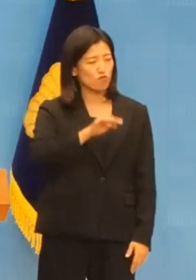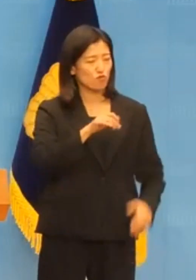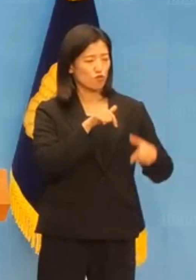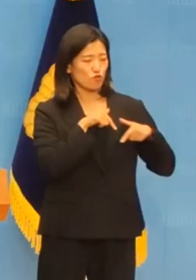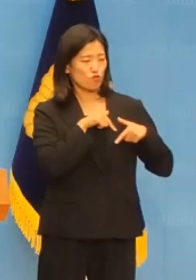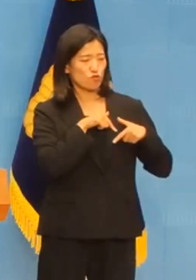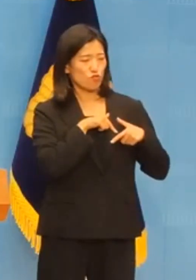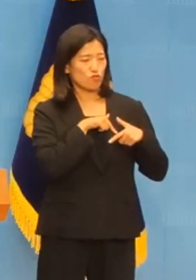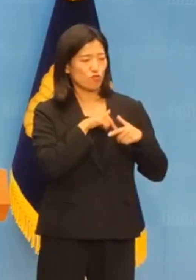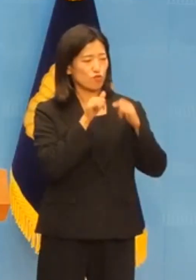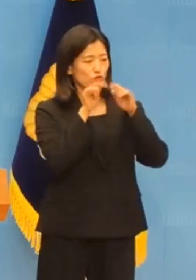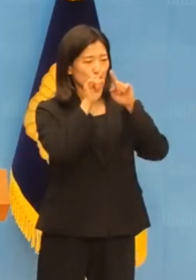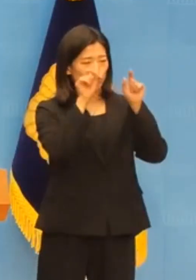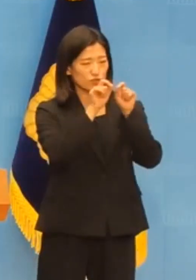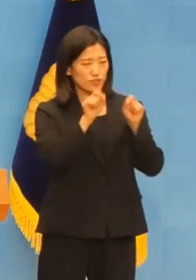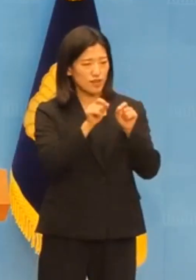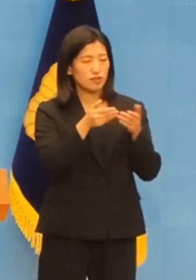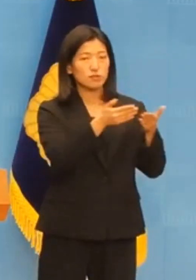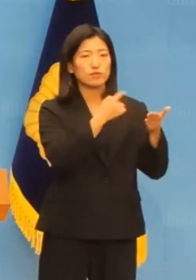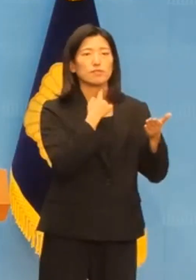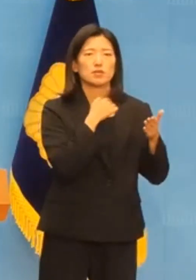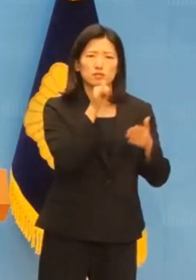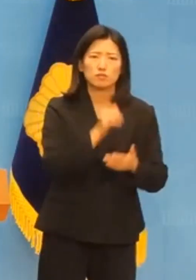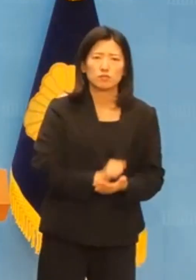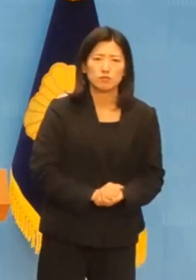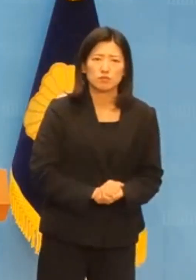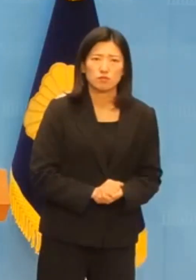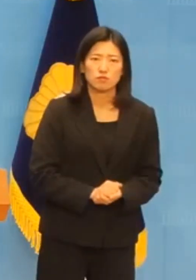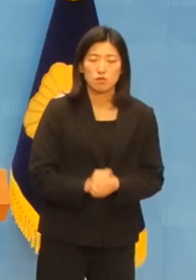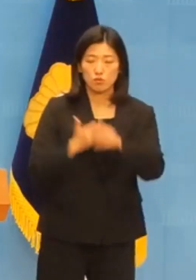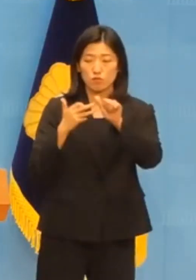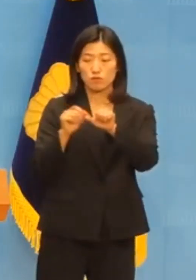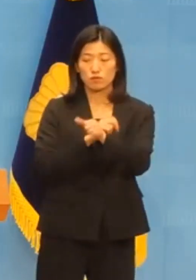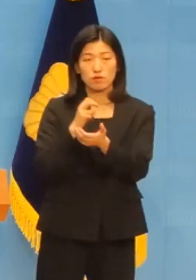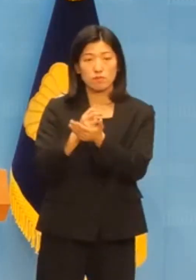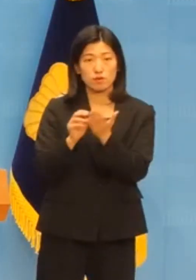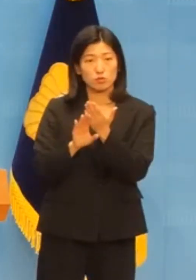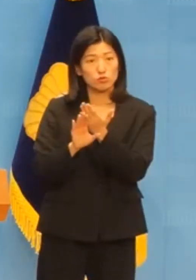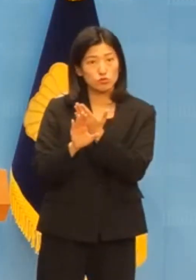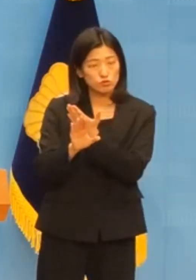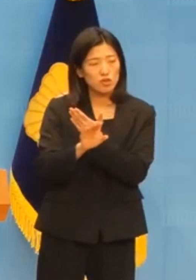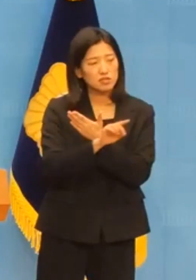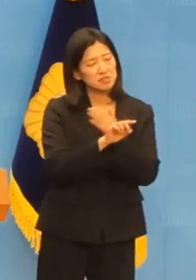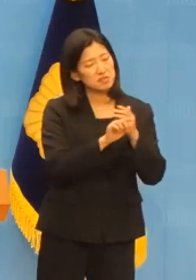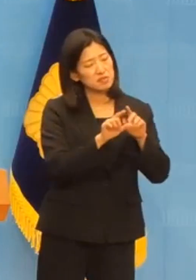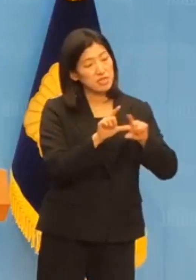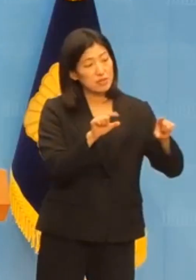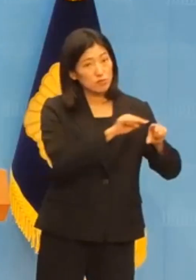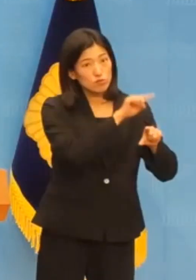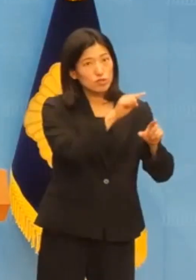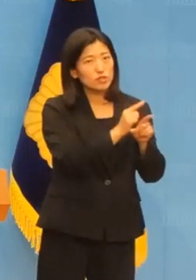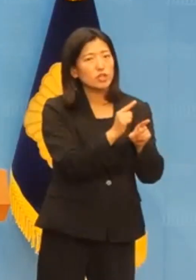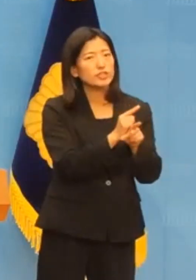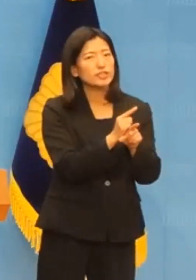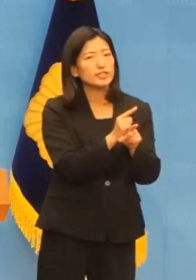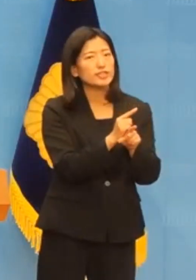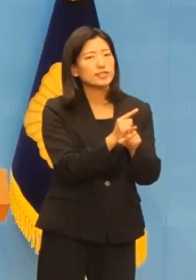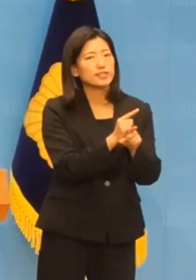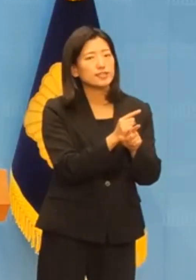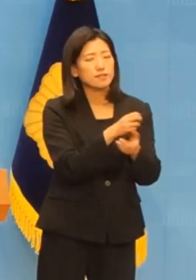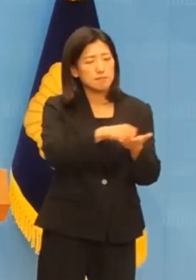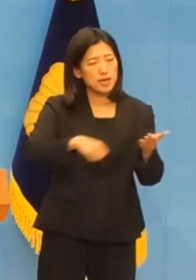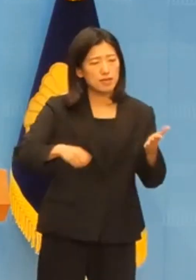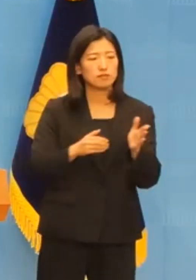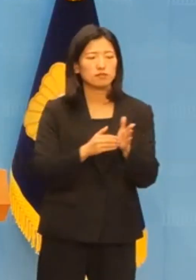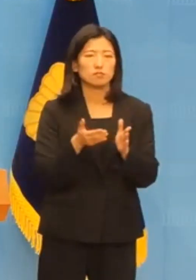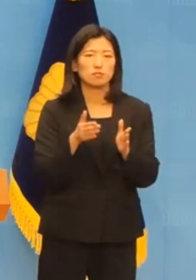바 있습니다. 5.18 특별법 제정 이후 상당수는 정리되었지만 여전히